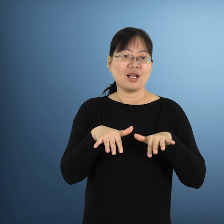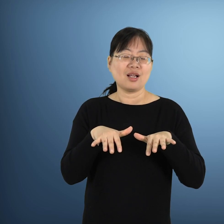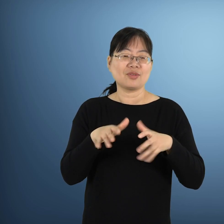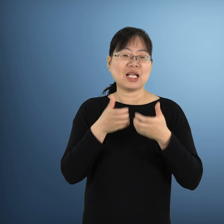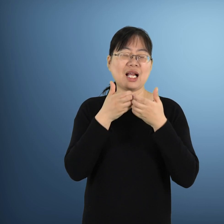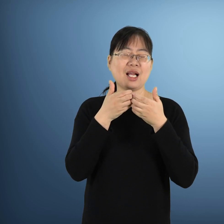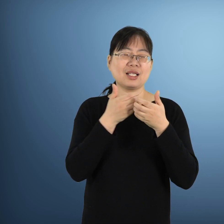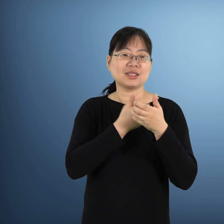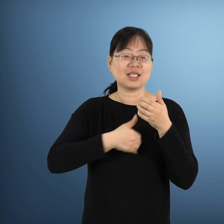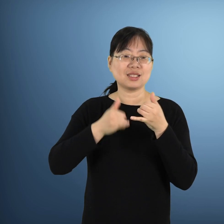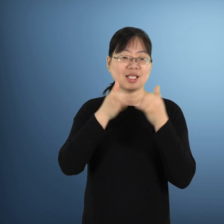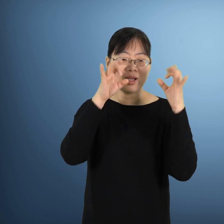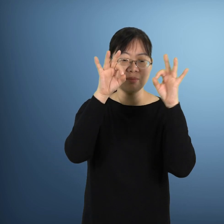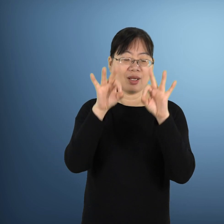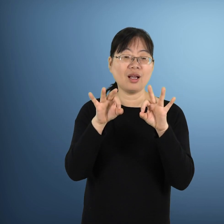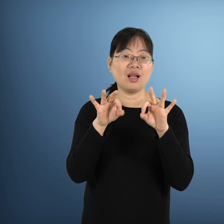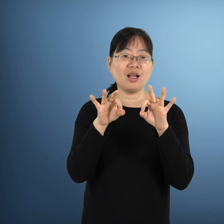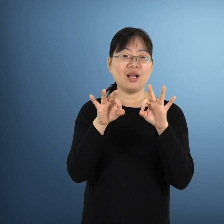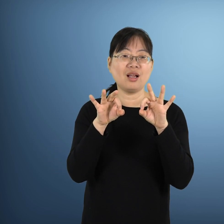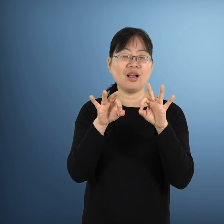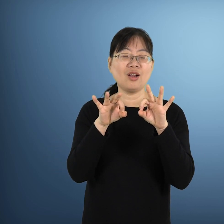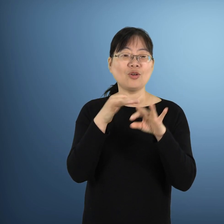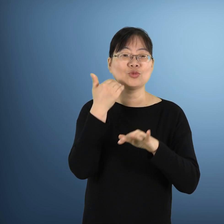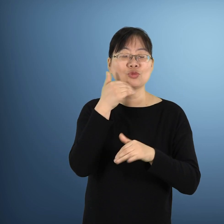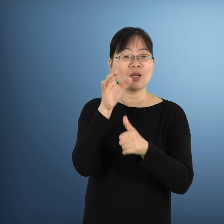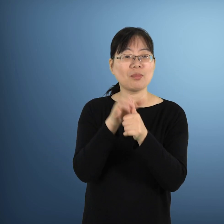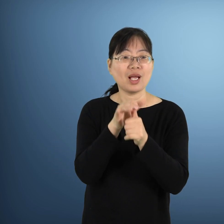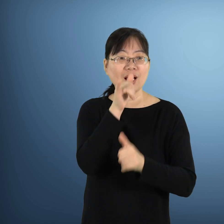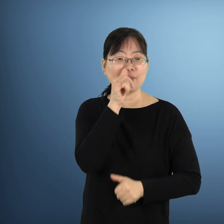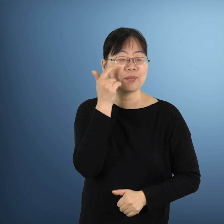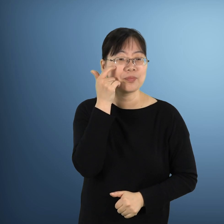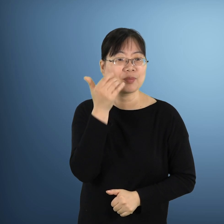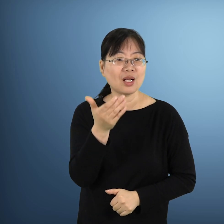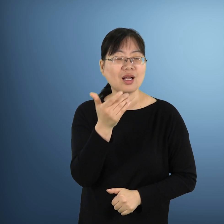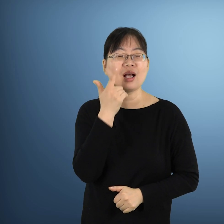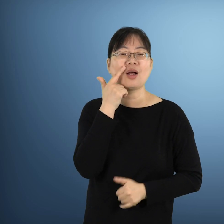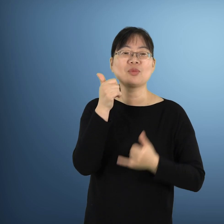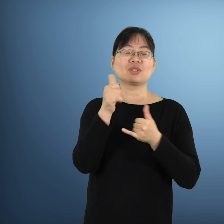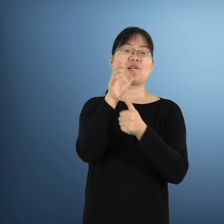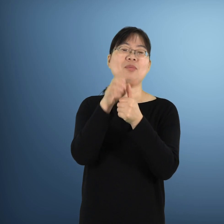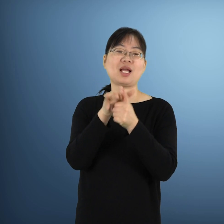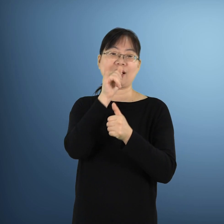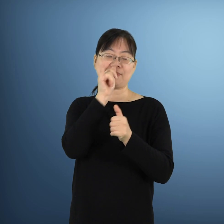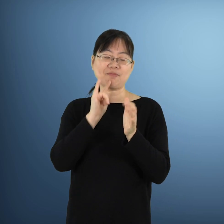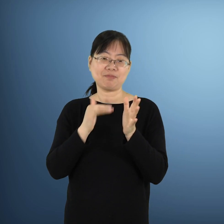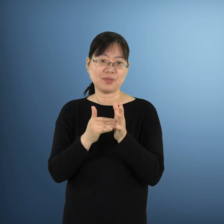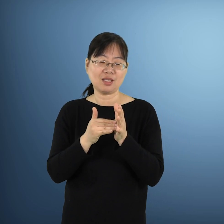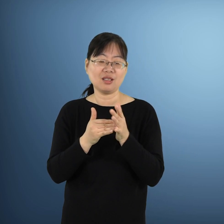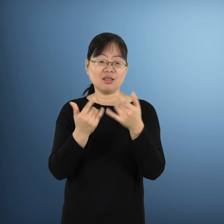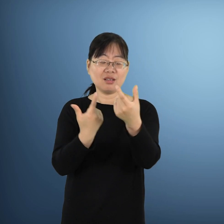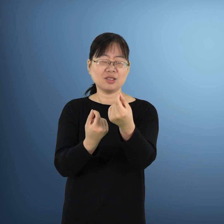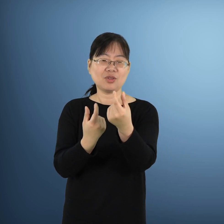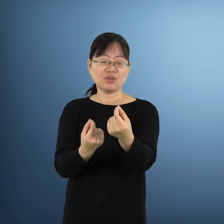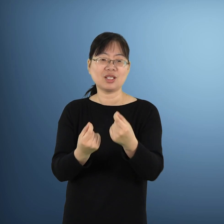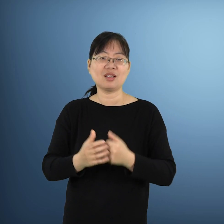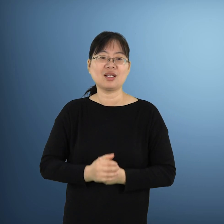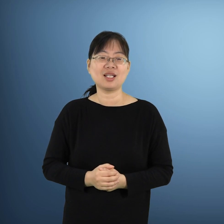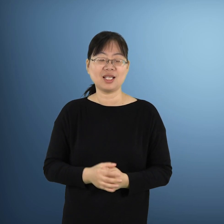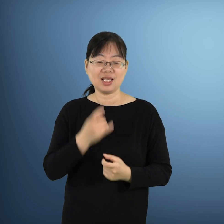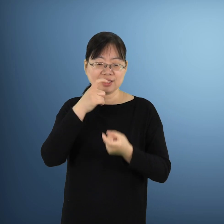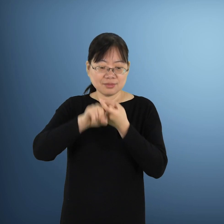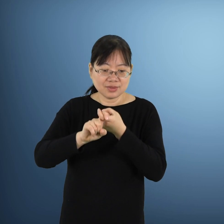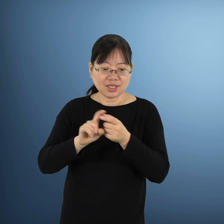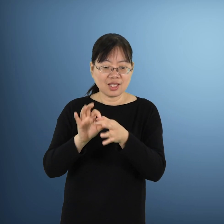약함투성이의 제자들은 하물며 누가 맡긴 거예요? 아버지가 맡긴 거예요. 그토록